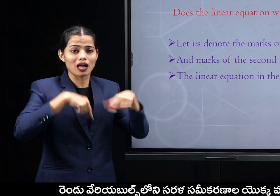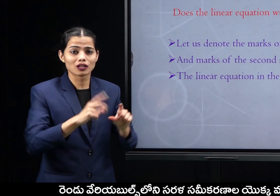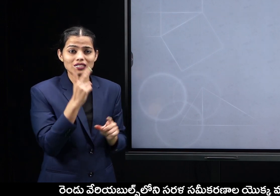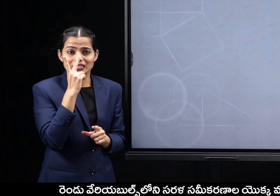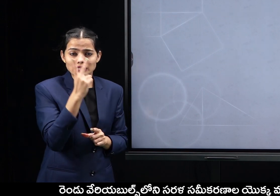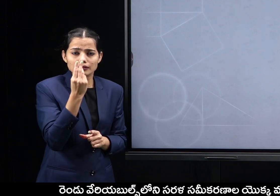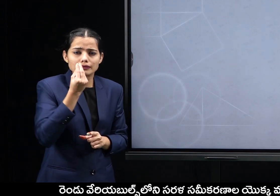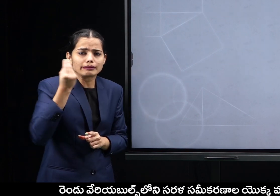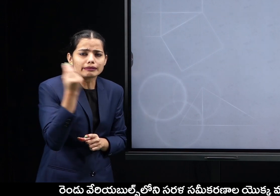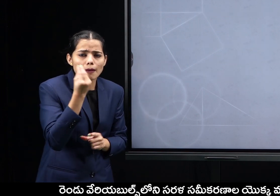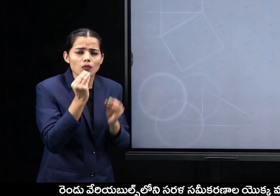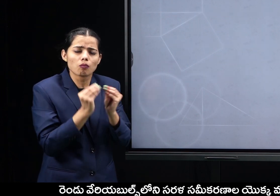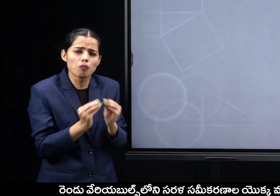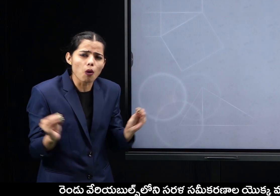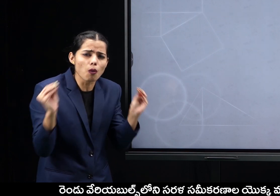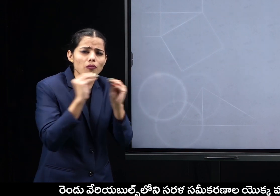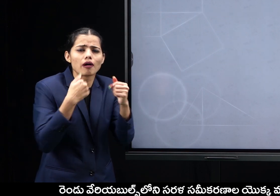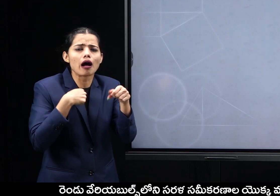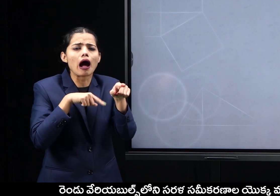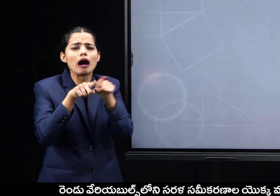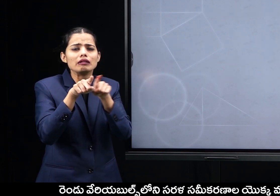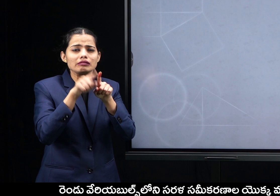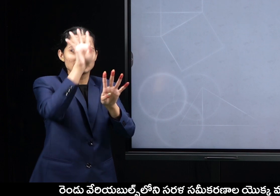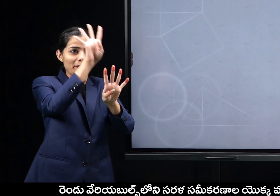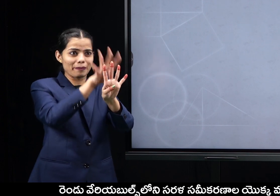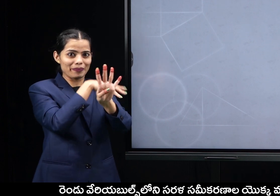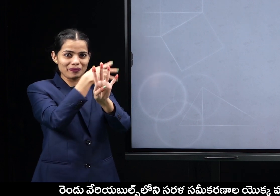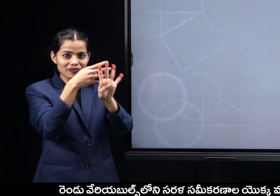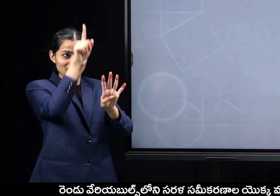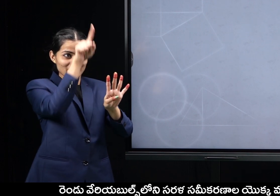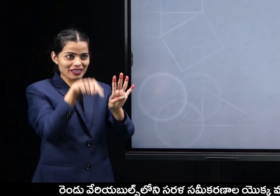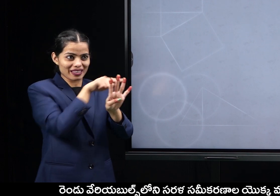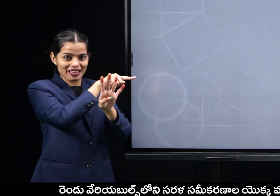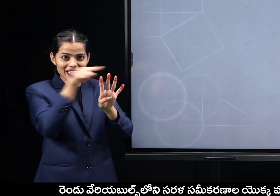రెండు వేరియబుల్స్లోని సరళ సమీకరణాల యొక్క మరికొన్ని ఉదాహరణలు చూద్దాం.